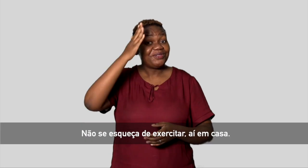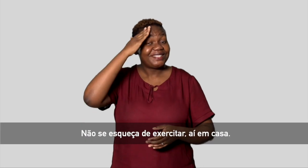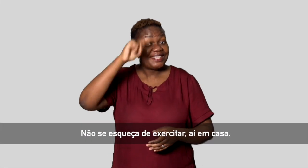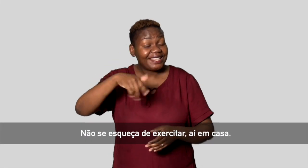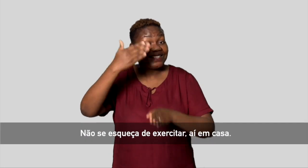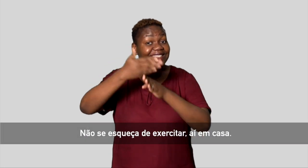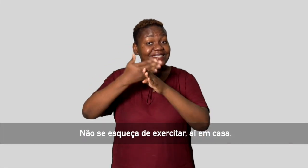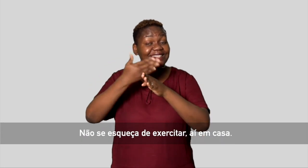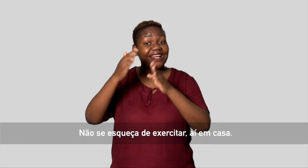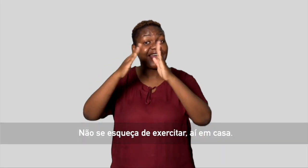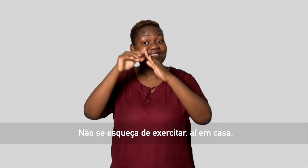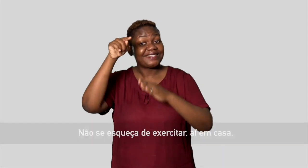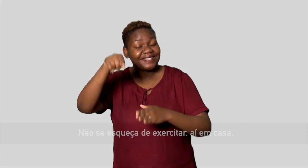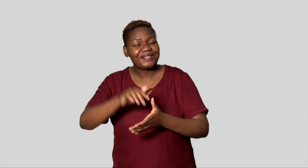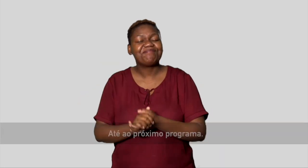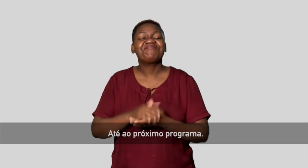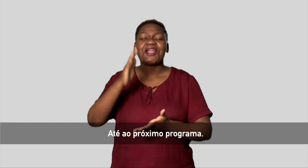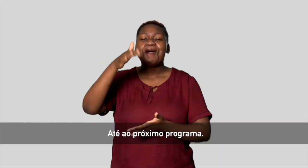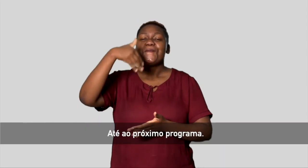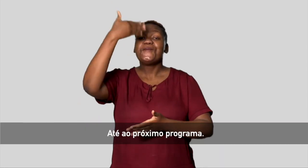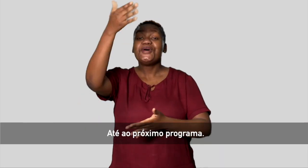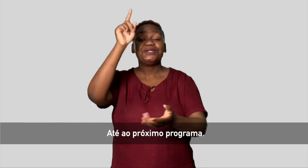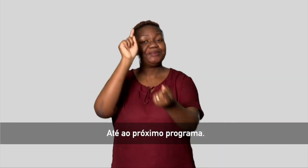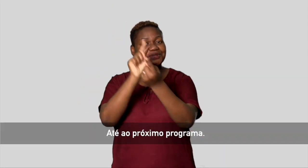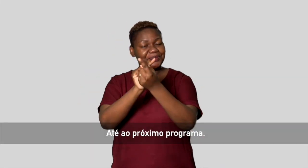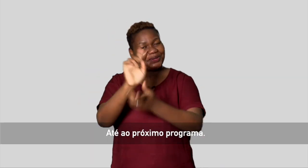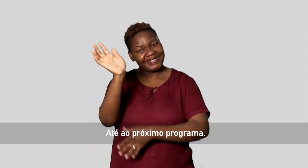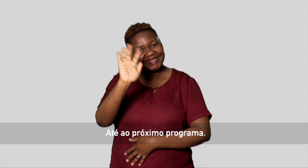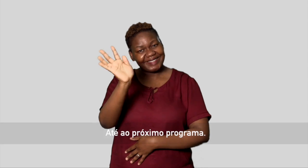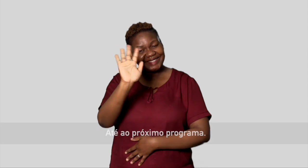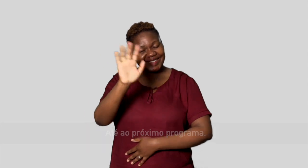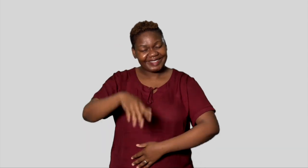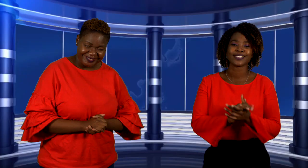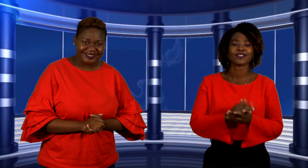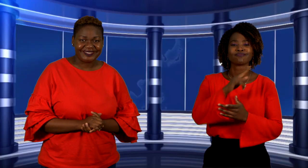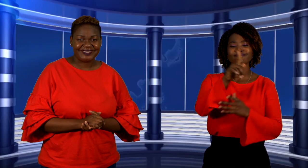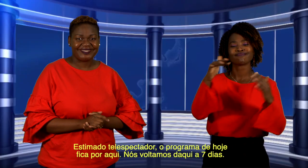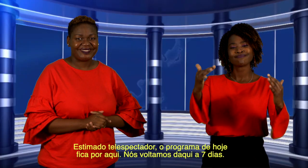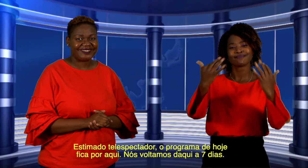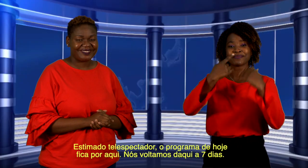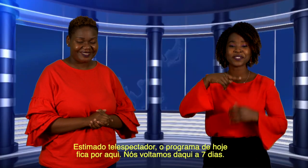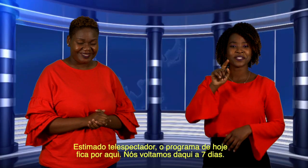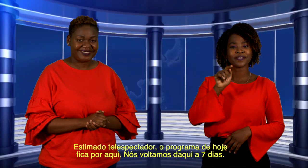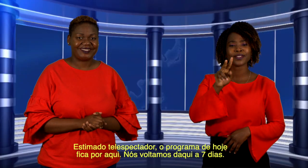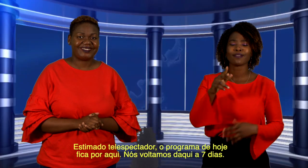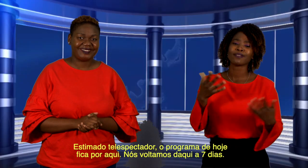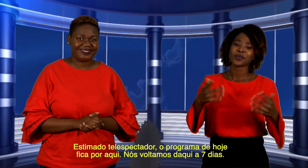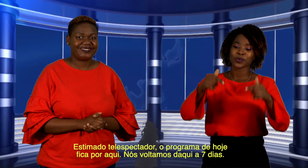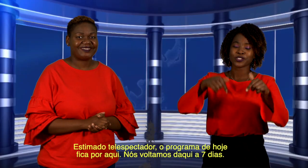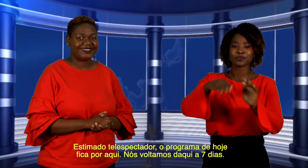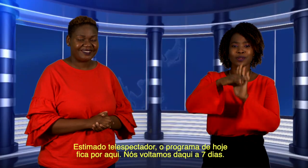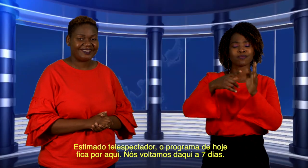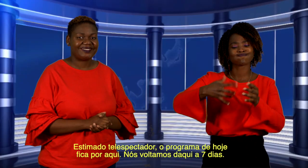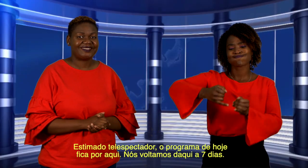Não se esqueça de exercitar aí em casa. Até o próximo programa. Estimado telespectador,